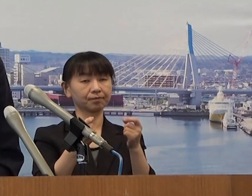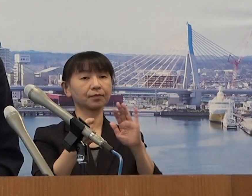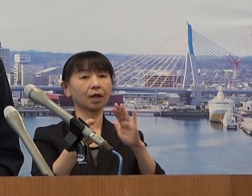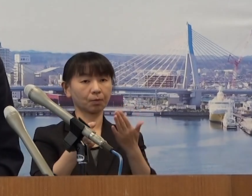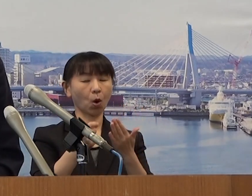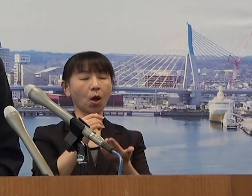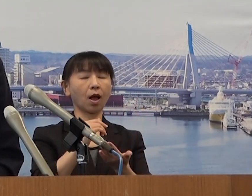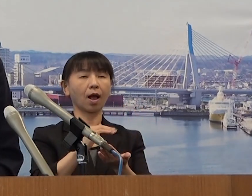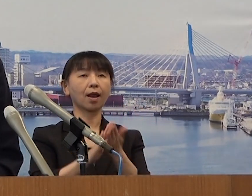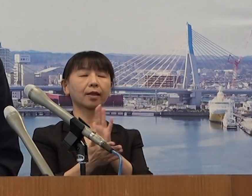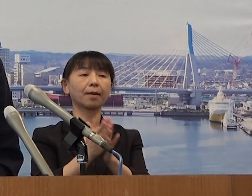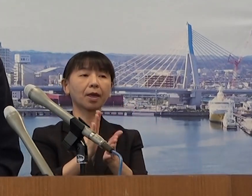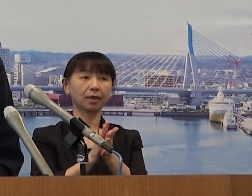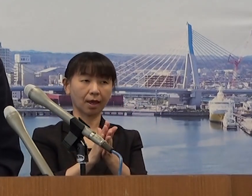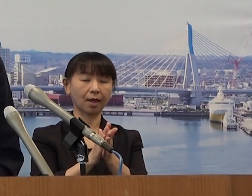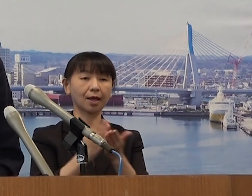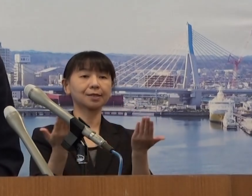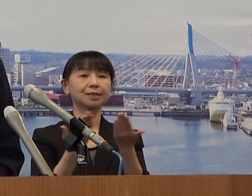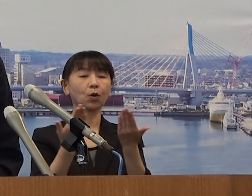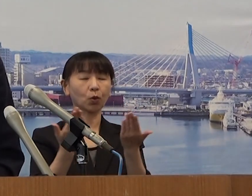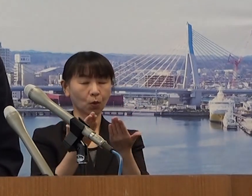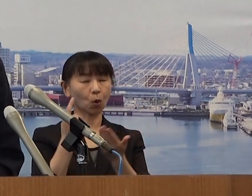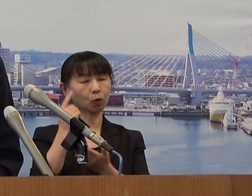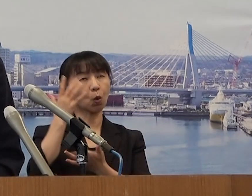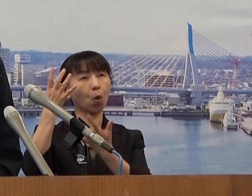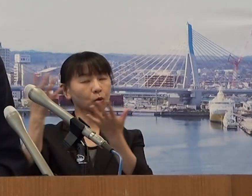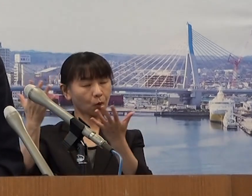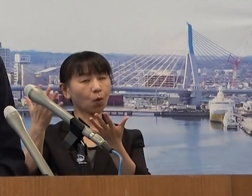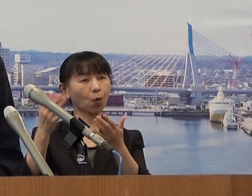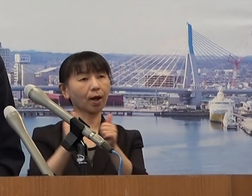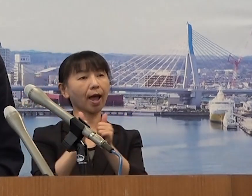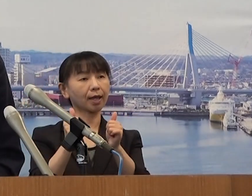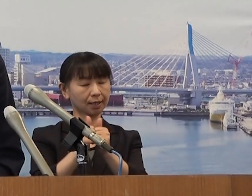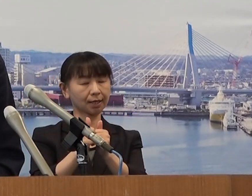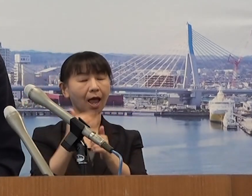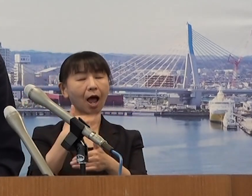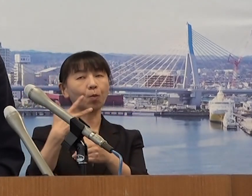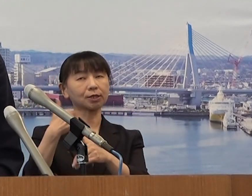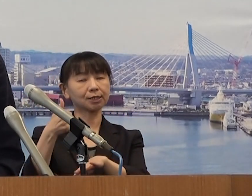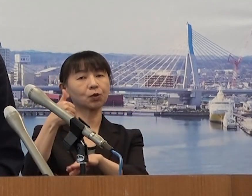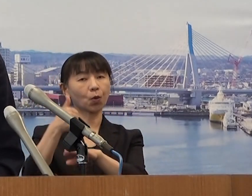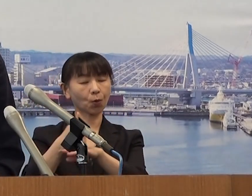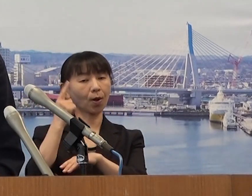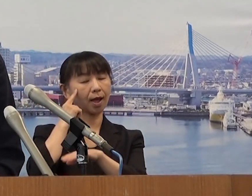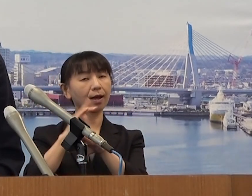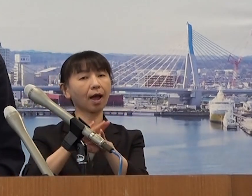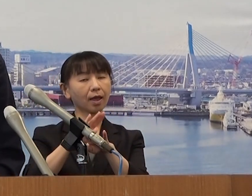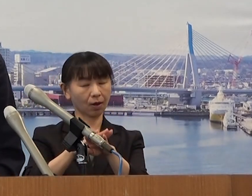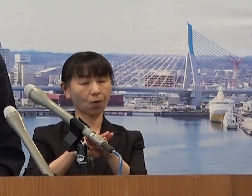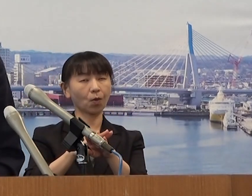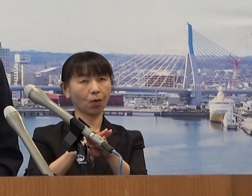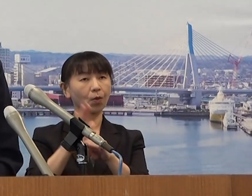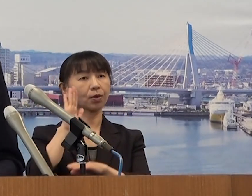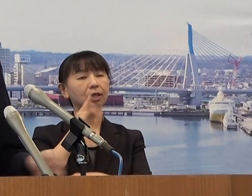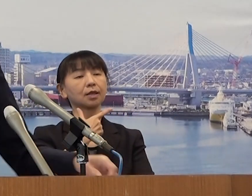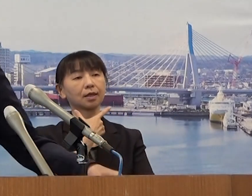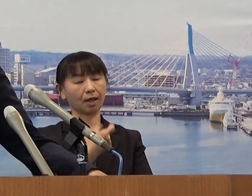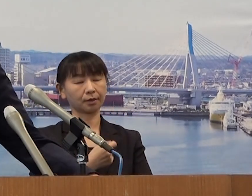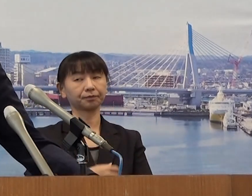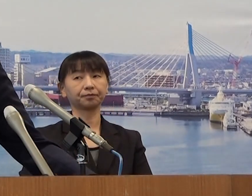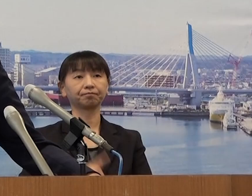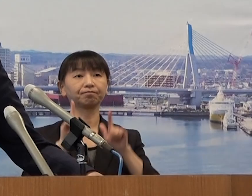て、仕事創造会議が始まることに対しての市長の思いをお聞かせ願えないでしょうか。 はい、